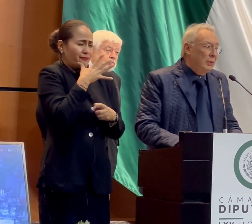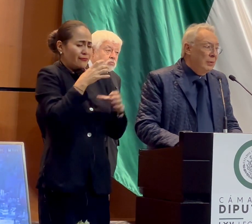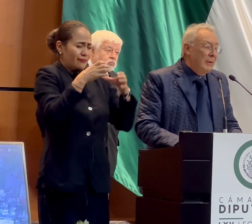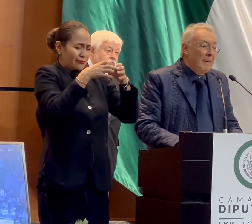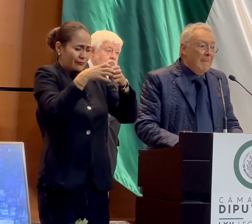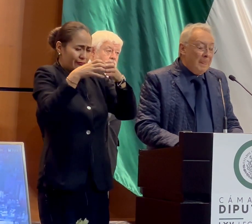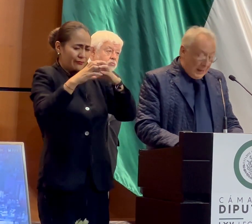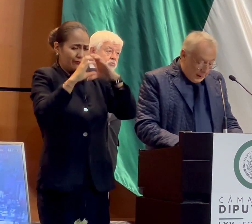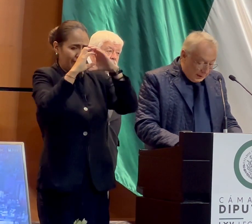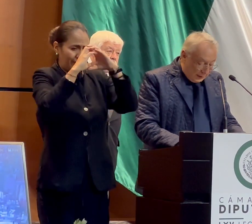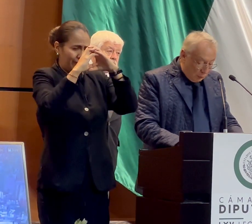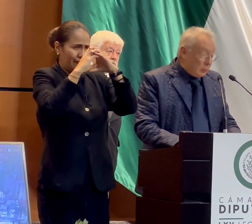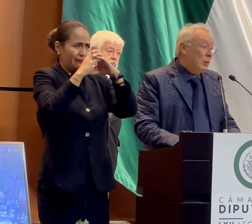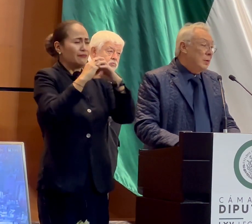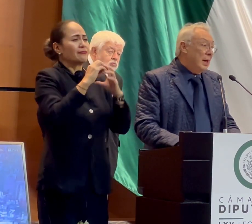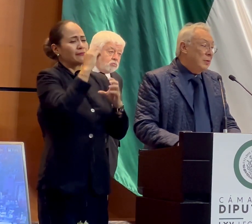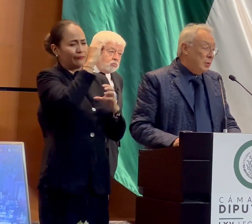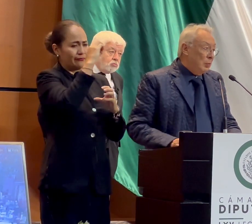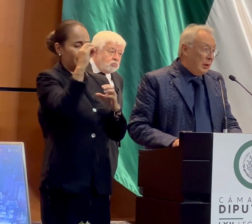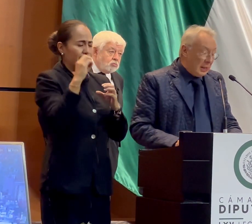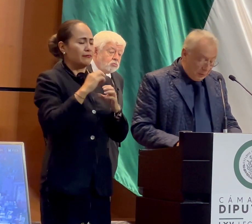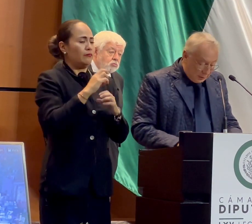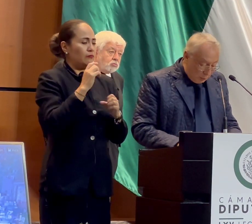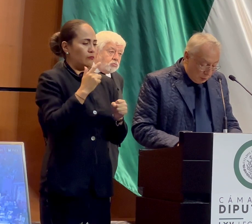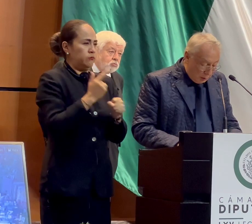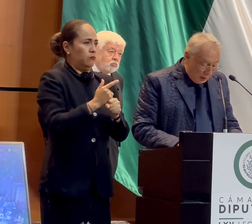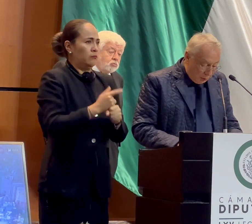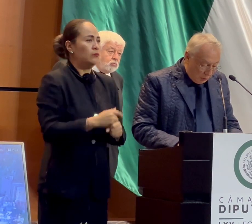ese momento. Ese es otro de los casos muy